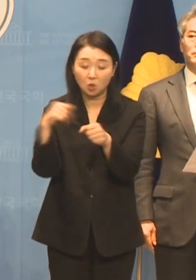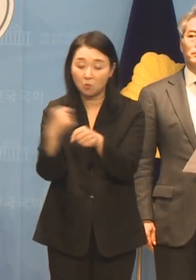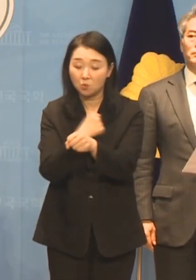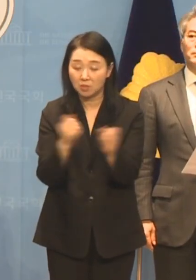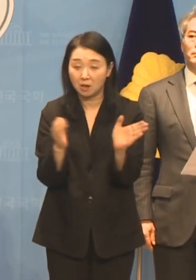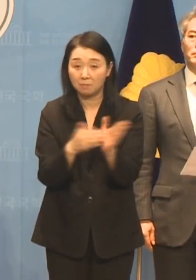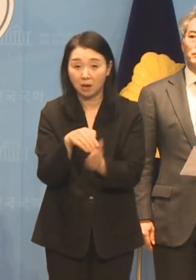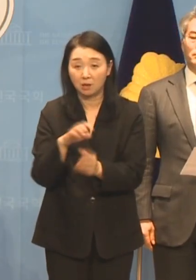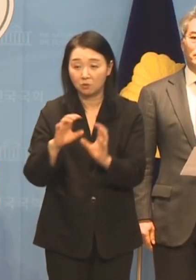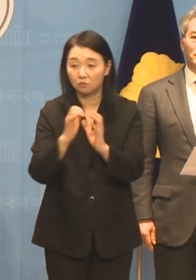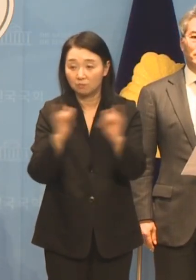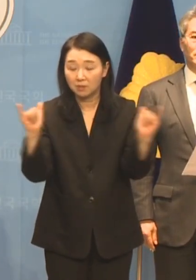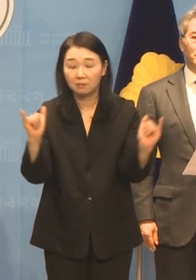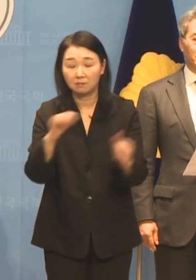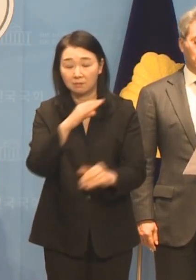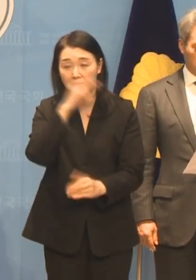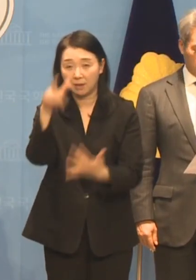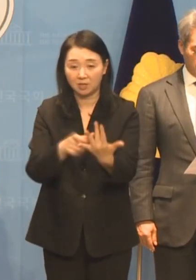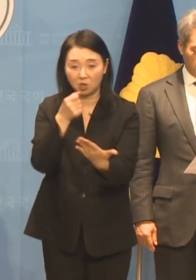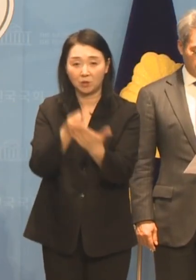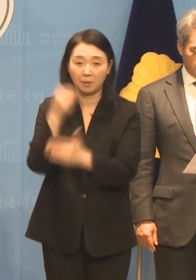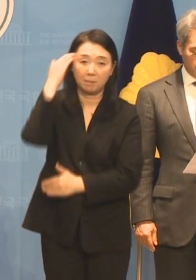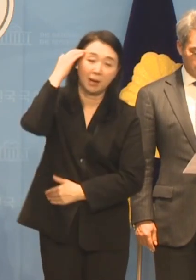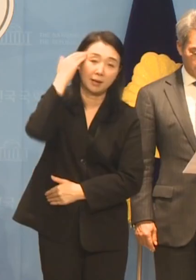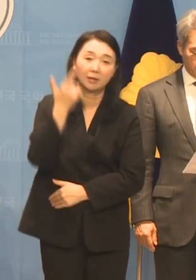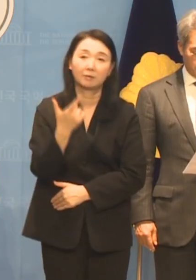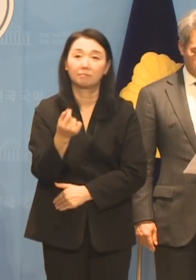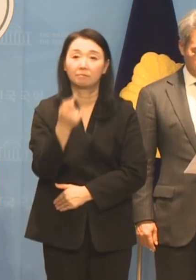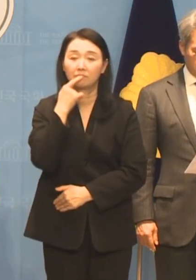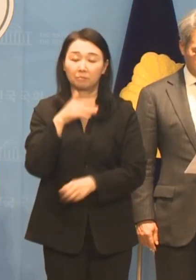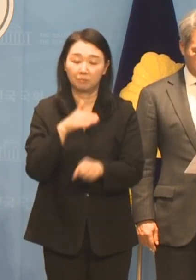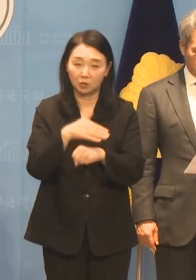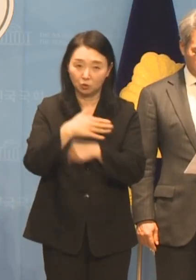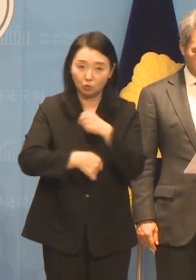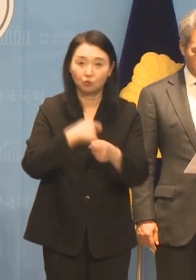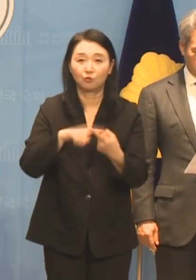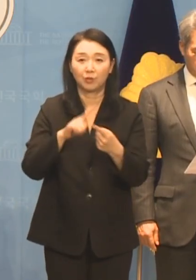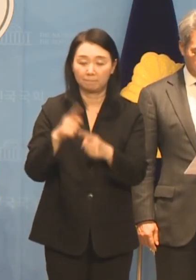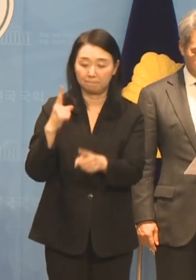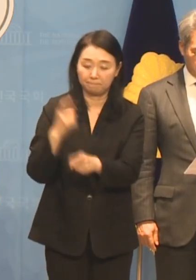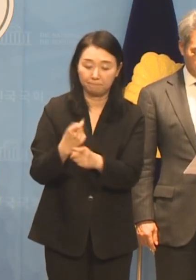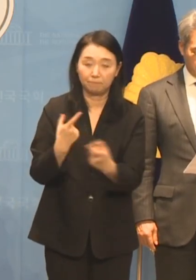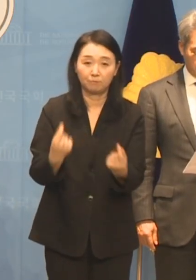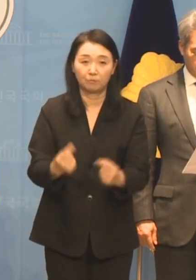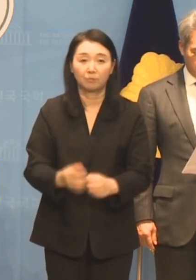국민의 올바른 선택을 방해하는 민주주의의 적입니다.